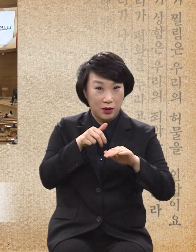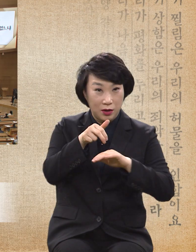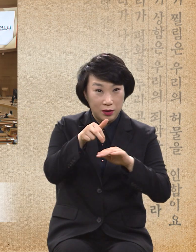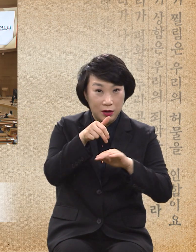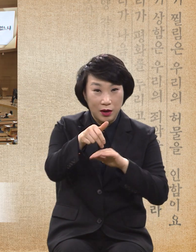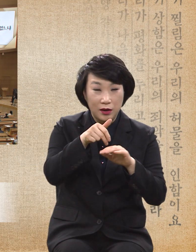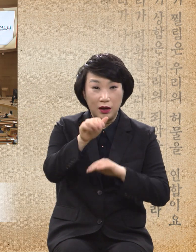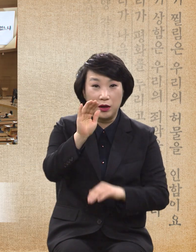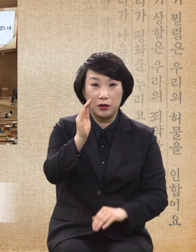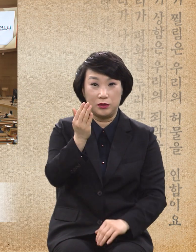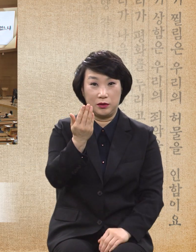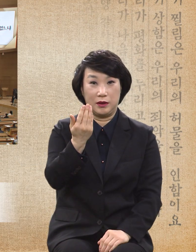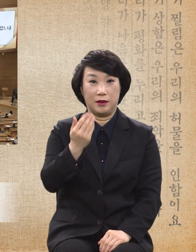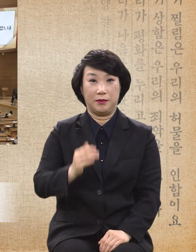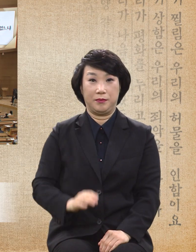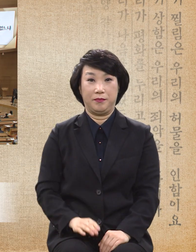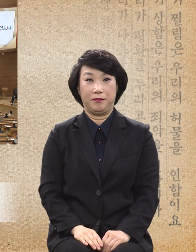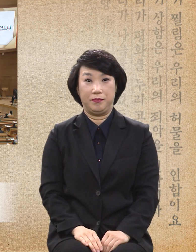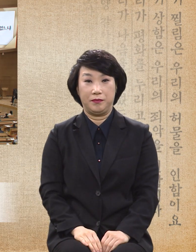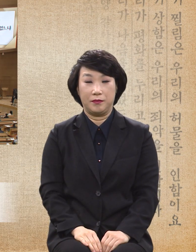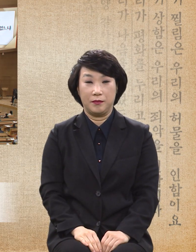가시게 됩니다.